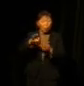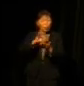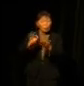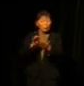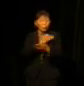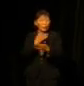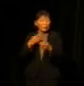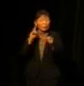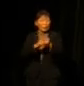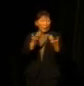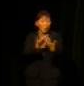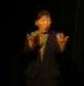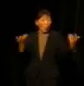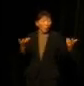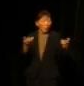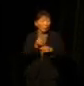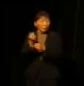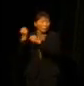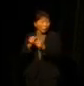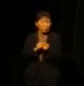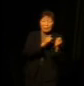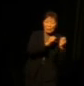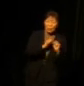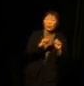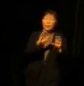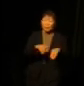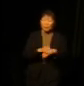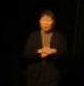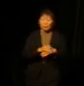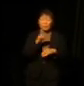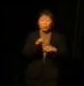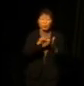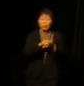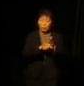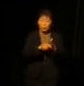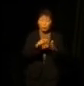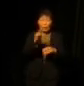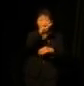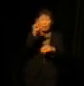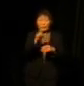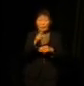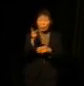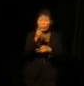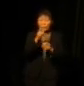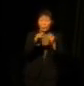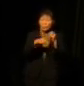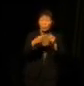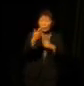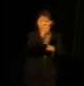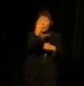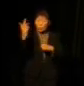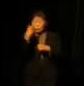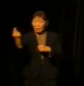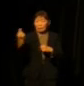。でこの時は国内元よりね、イギリスとイタリアのテレビ局もね、取材に来ました。でこの時